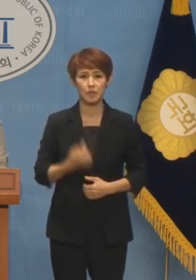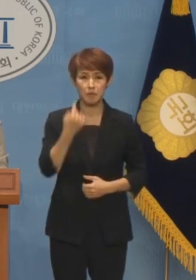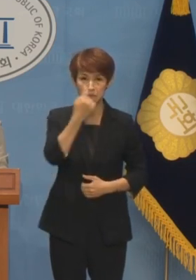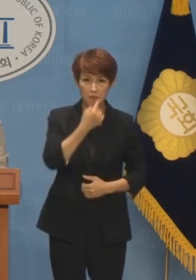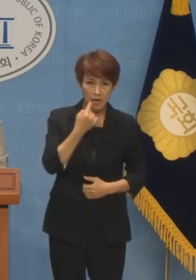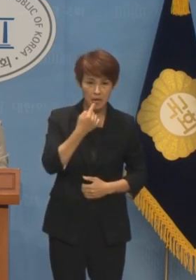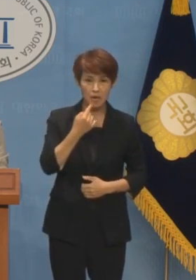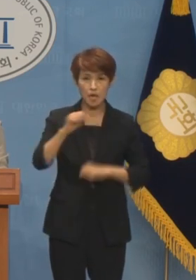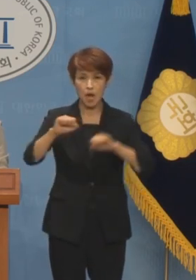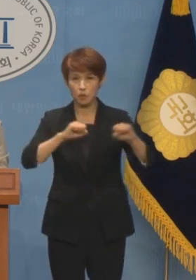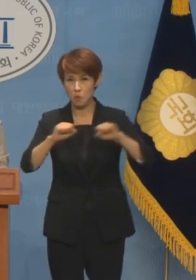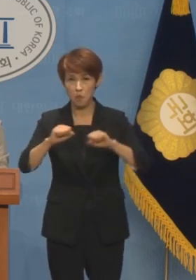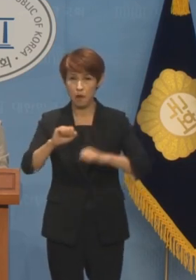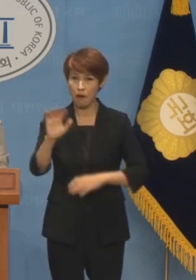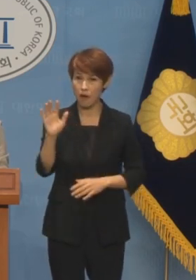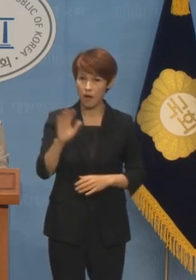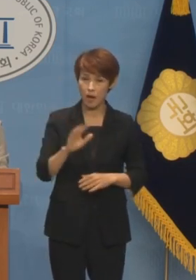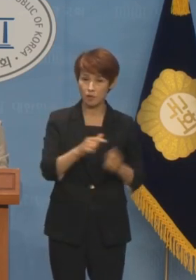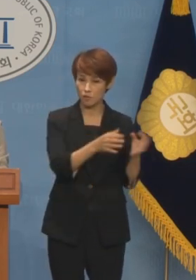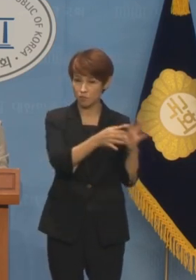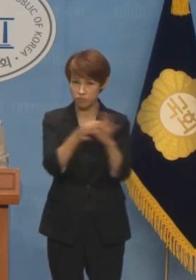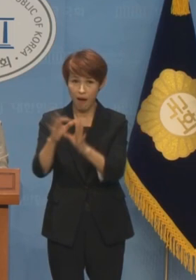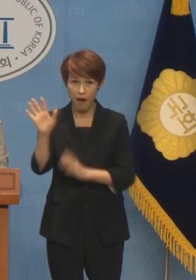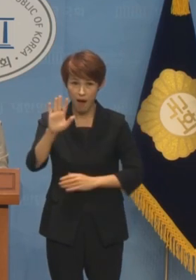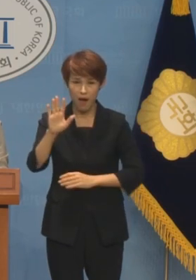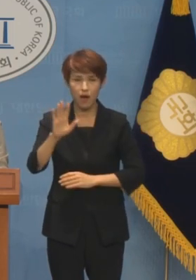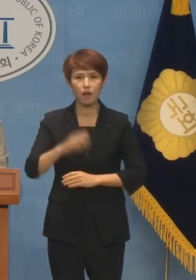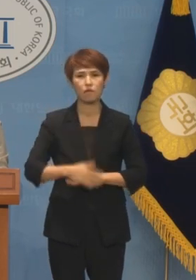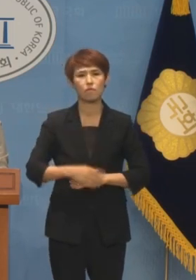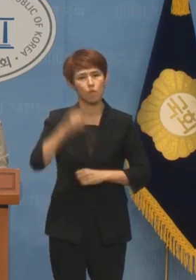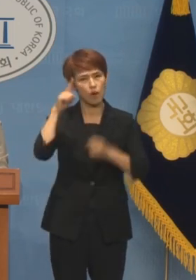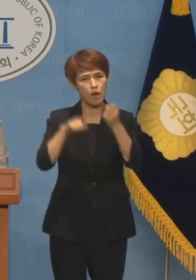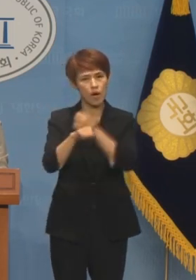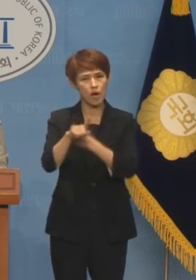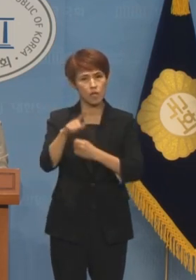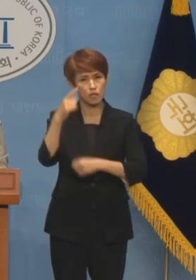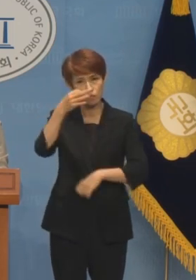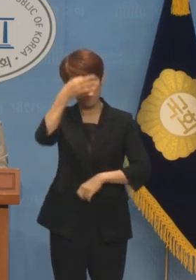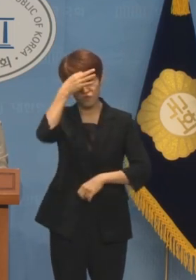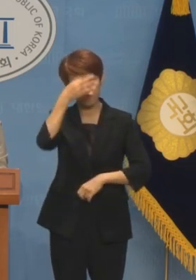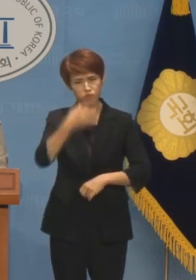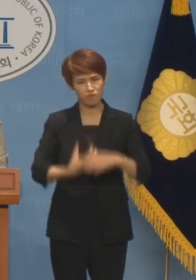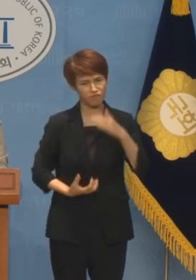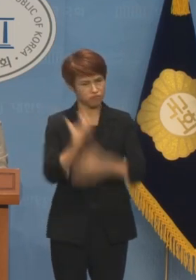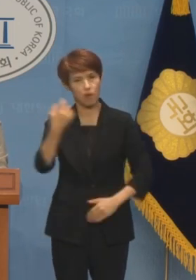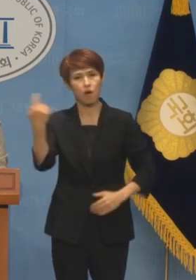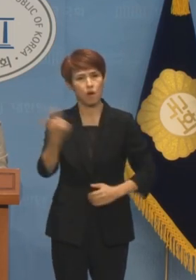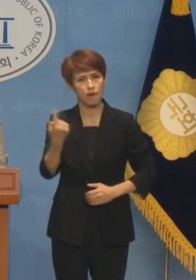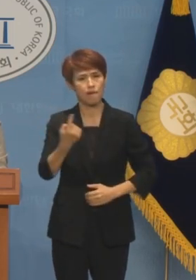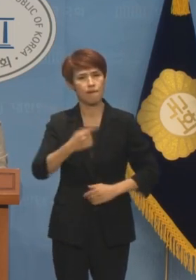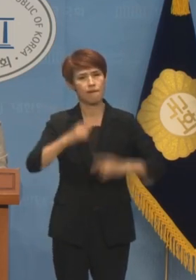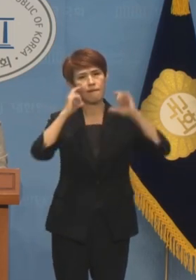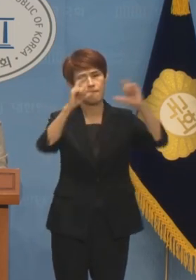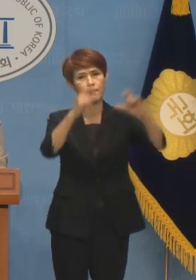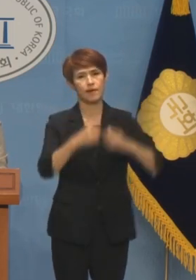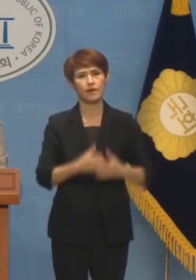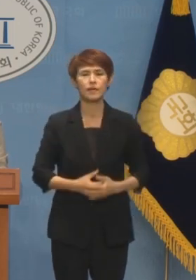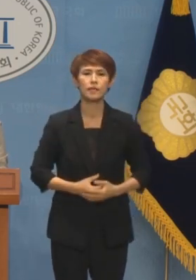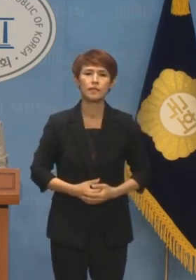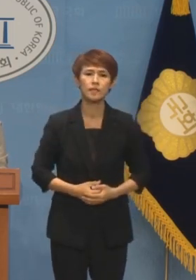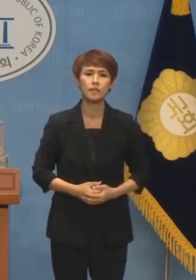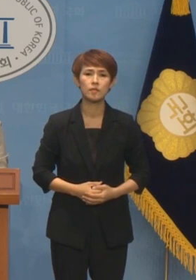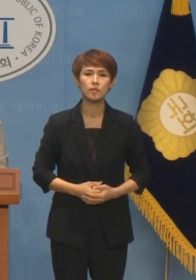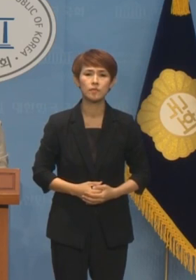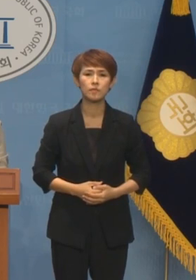이어지지 않는다면 과학기술계의 분노를 감당할 수 없을 것임을 엄중히 경고합니다.